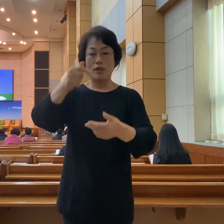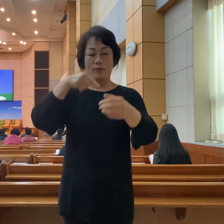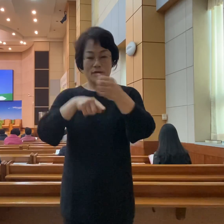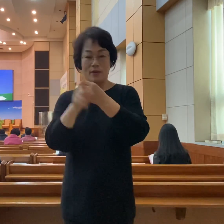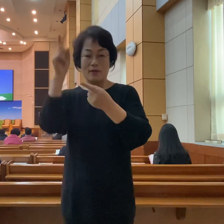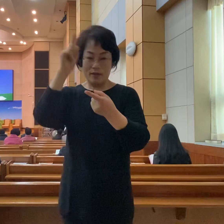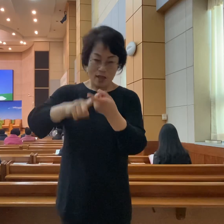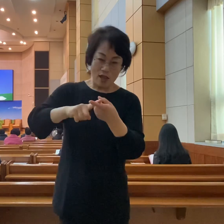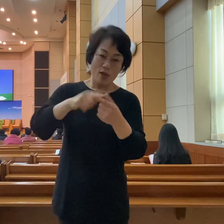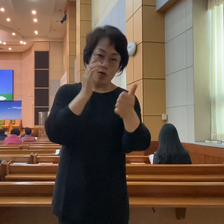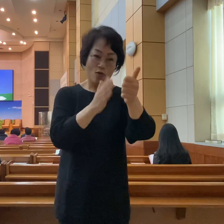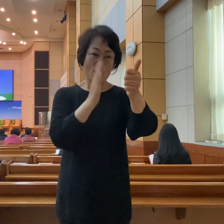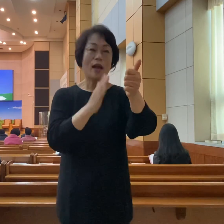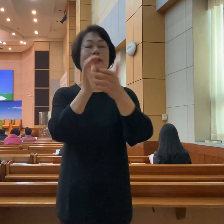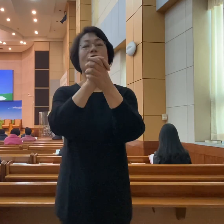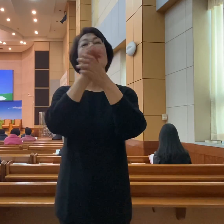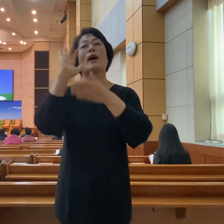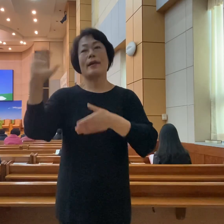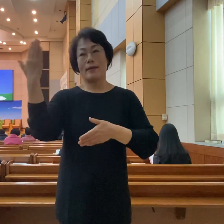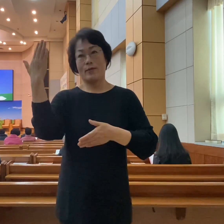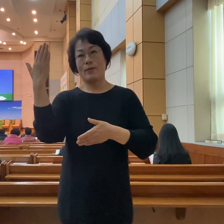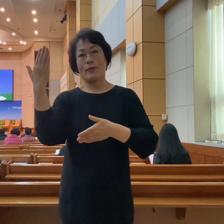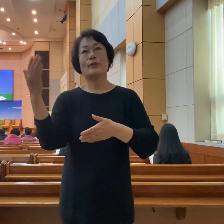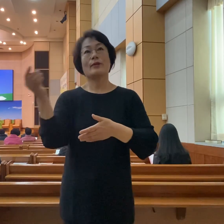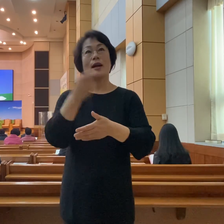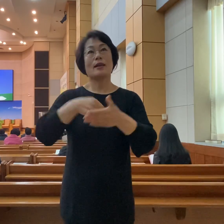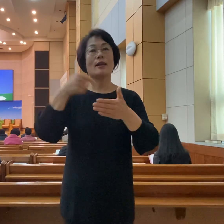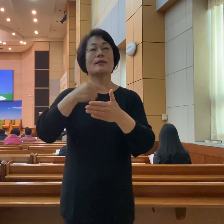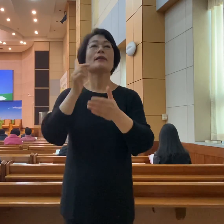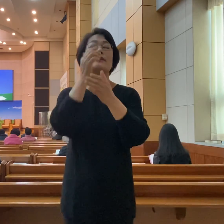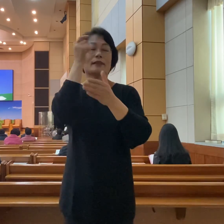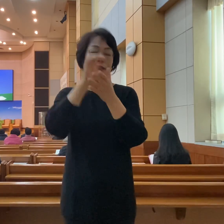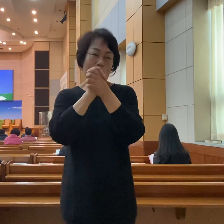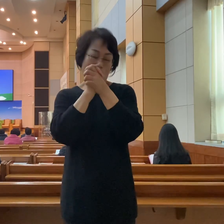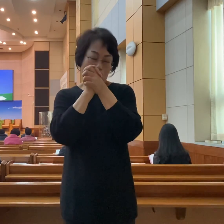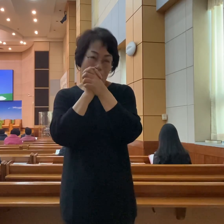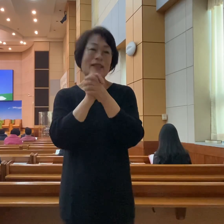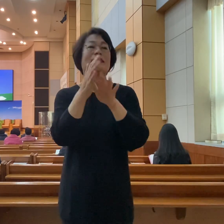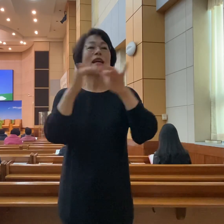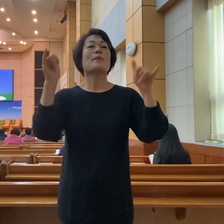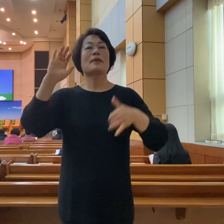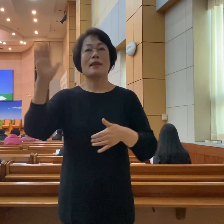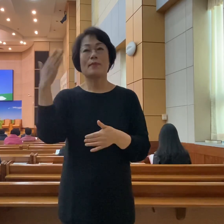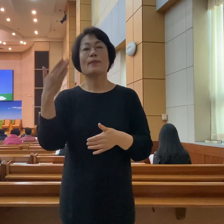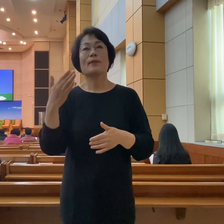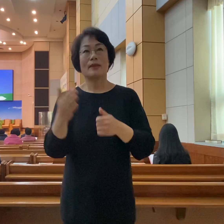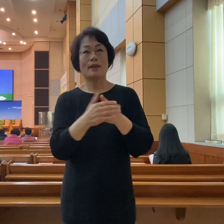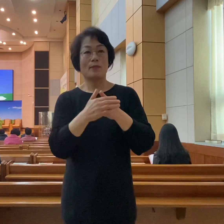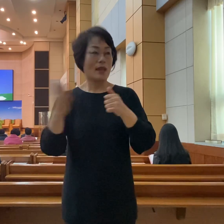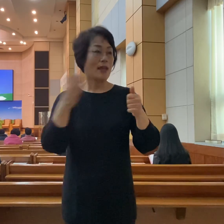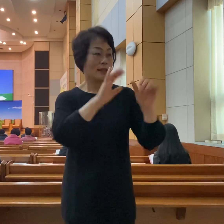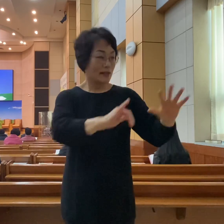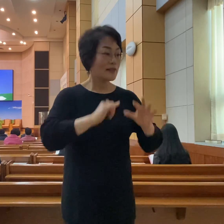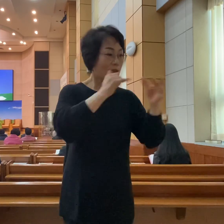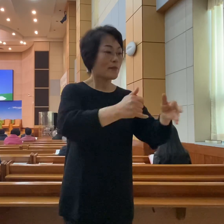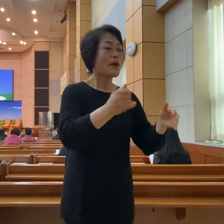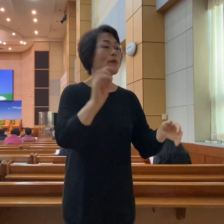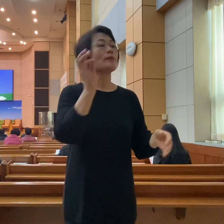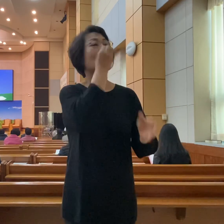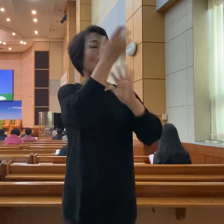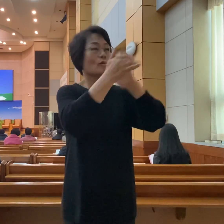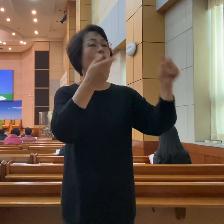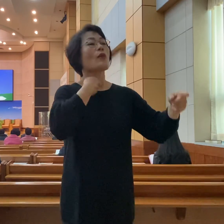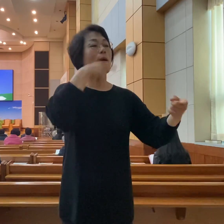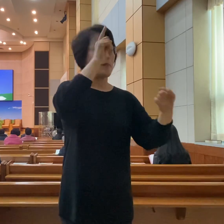기도가 되고 그런 가운데 기도의 사람이 되고 그래서 이 땅에서 성도답게